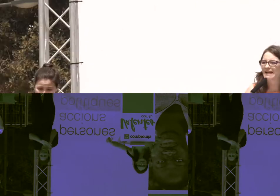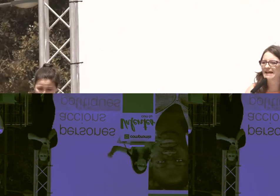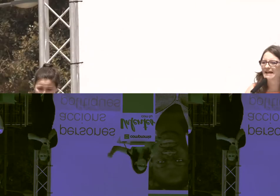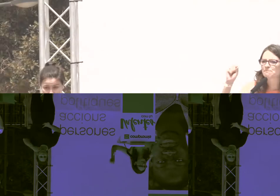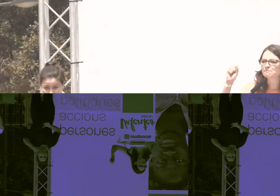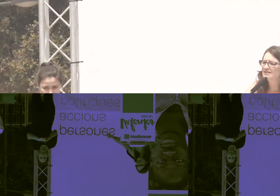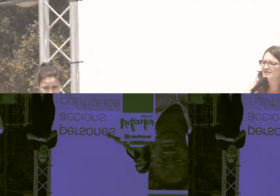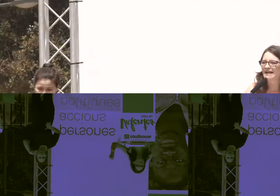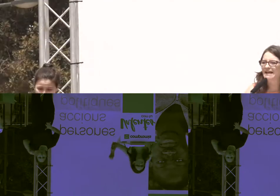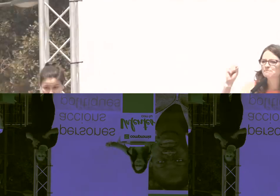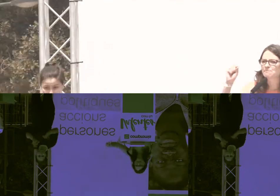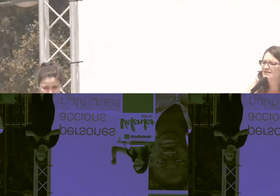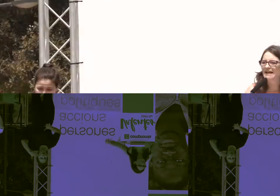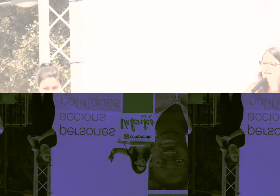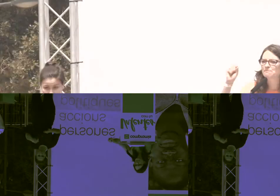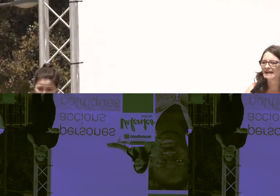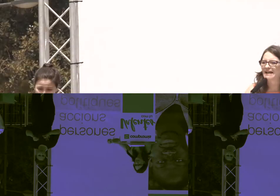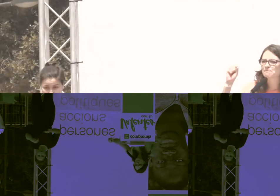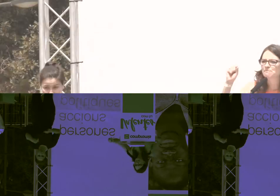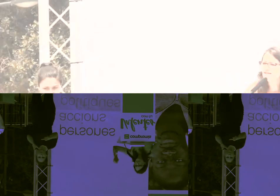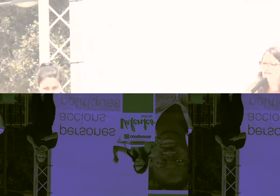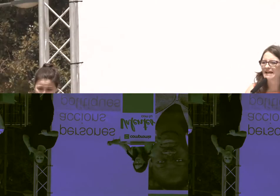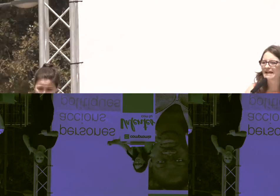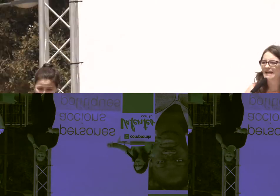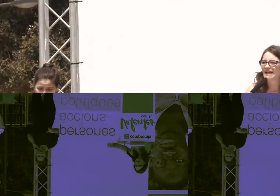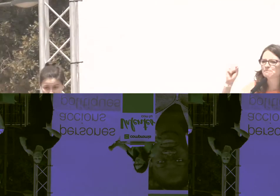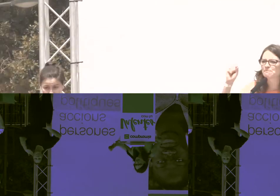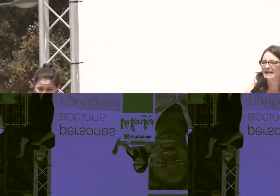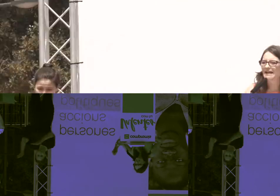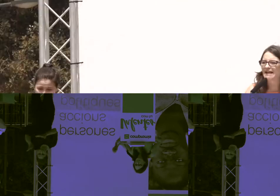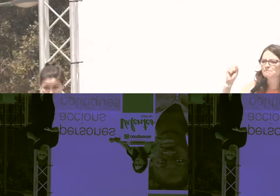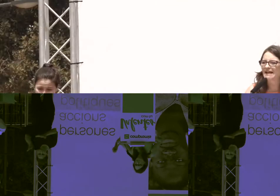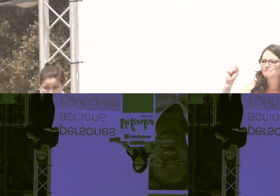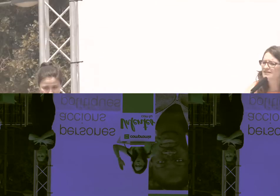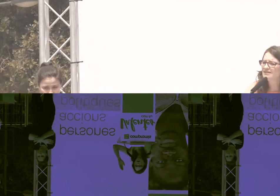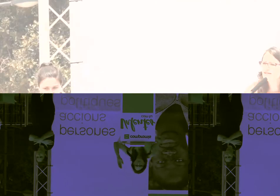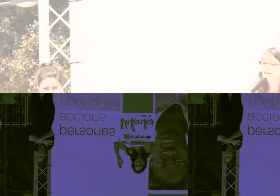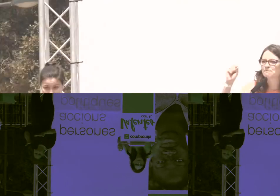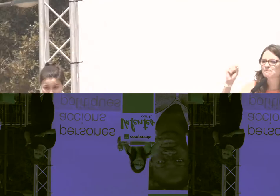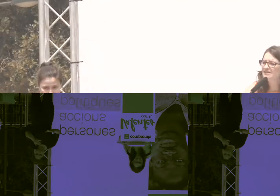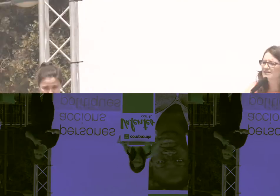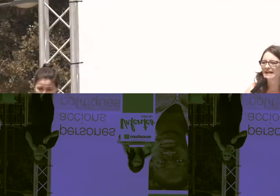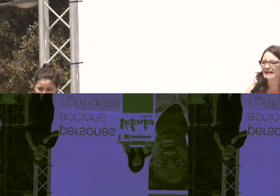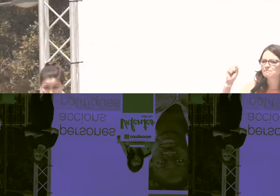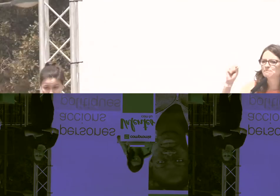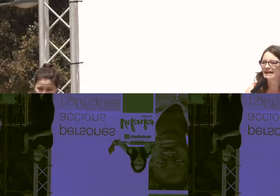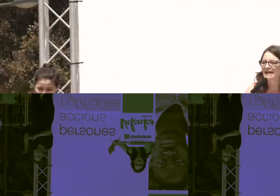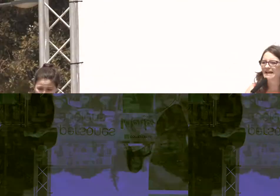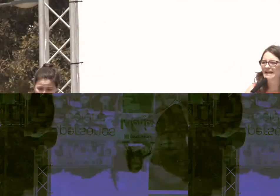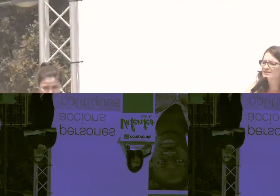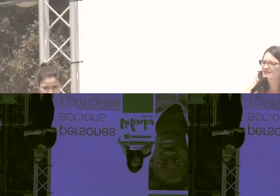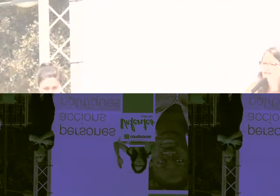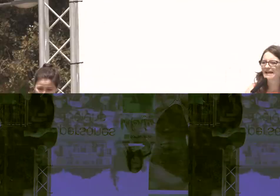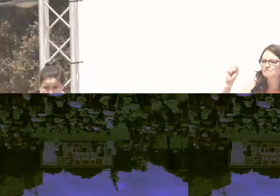estem preparats per a que vinguin aquestes persones i puguem donar-los una abraçada i dir-los lo pitjor ja ha passat.